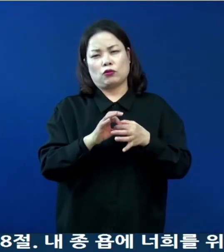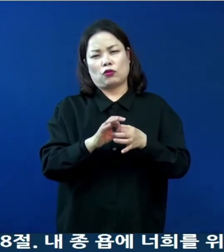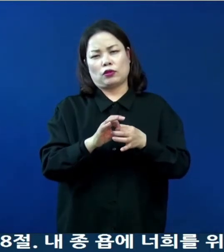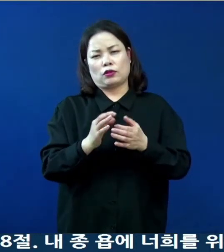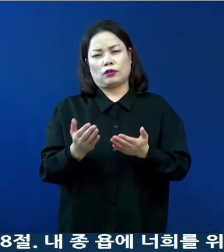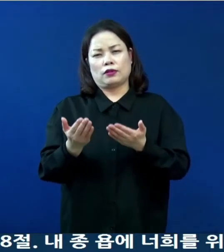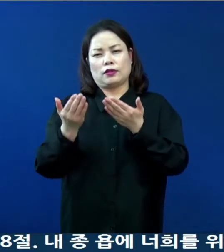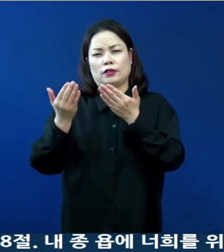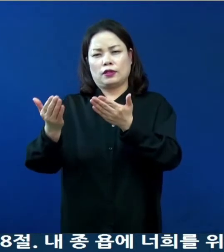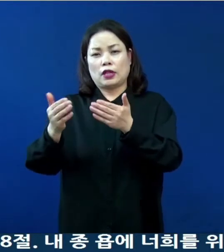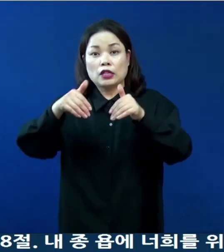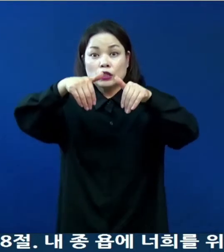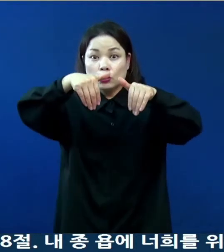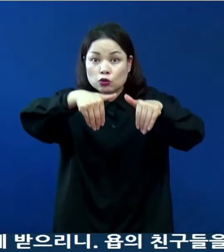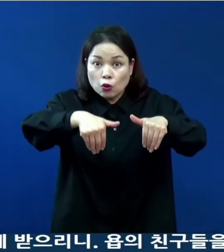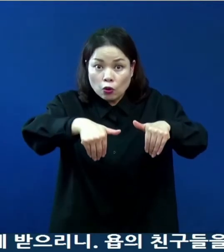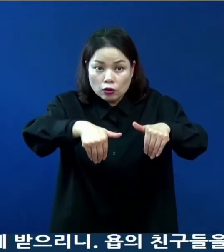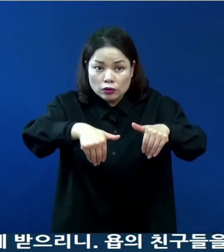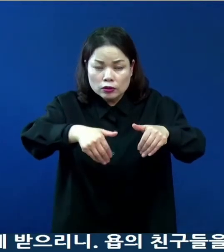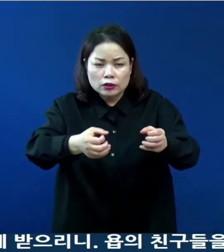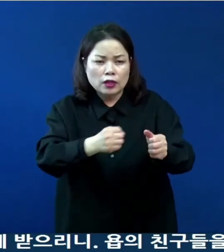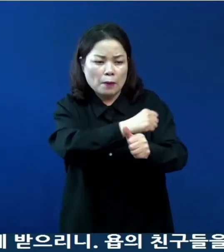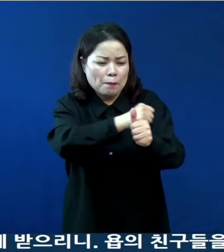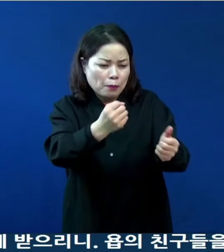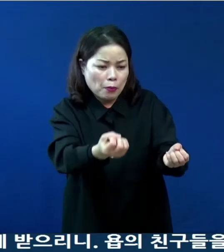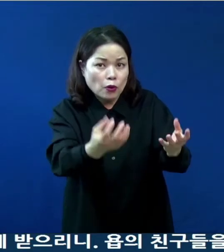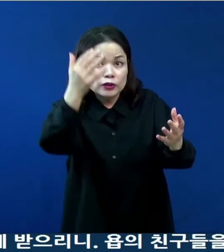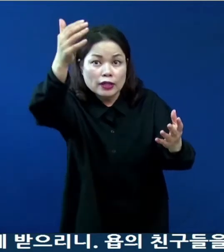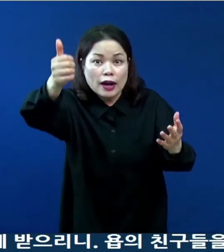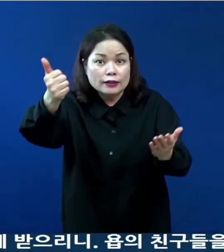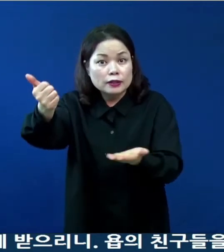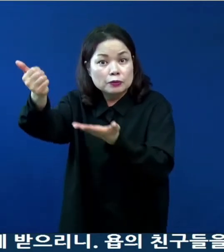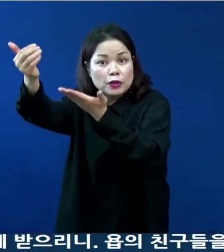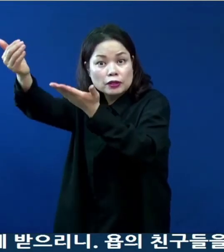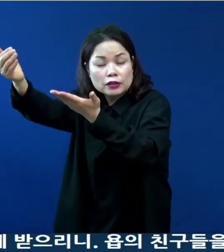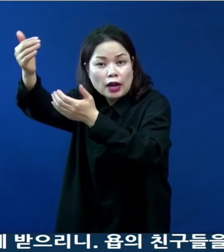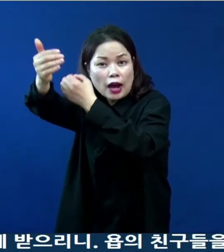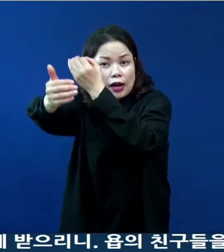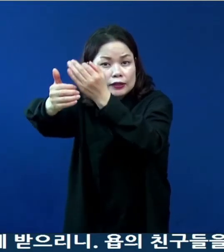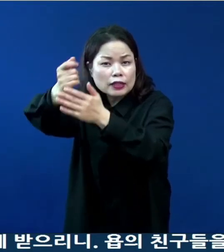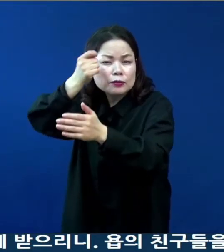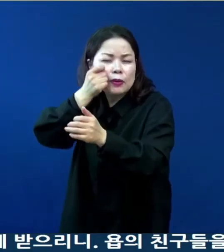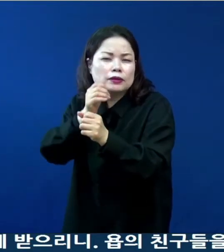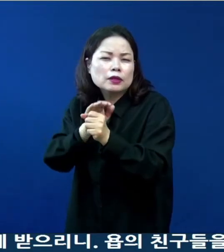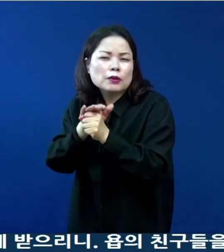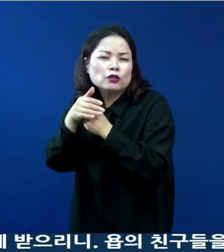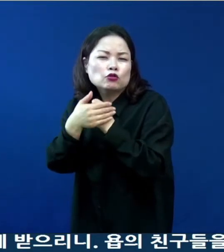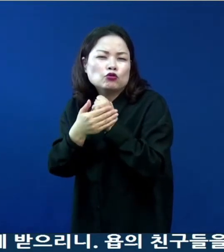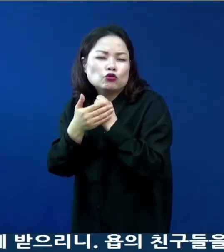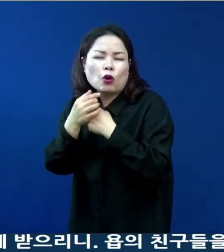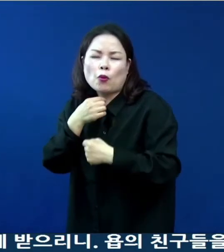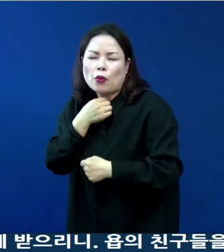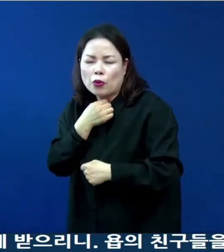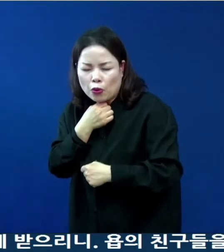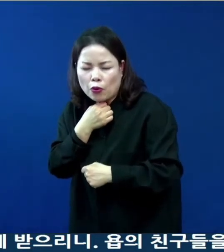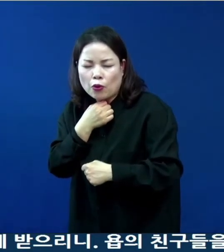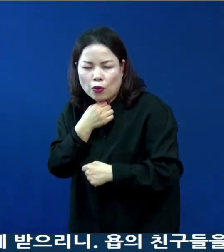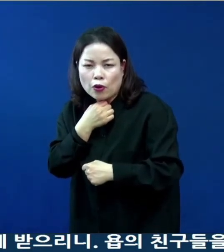드려지는데, 이 종은 번제를 하나님께 올려드리고 하나님의 자비와 은총을